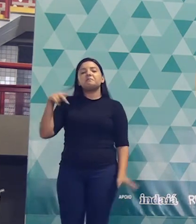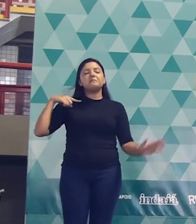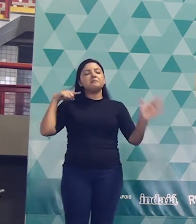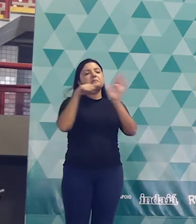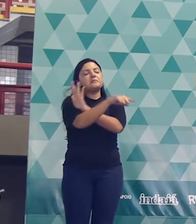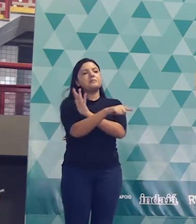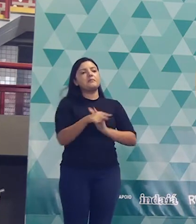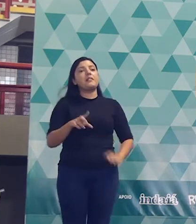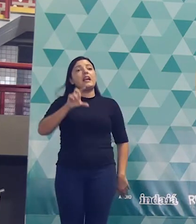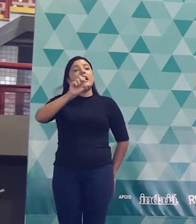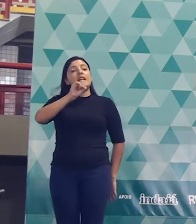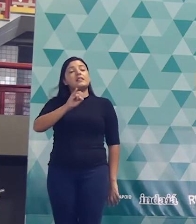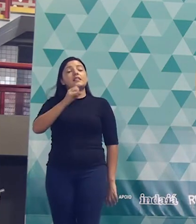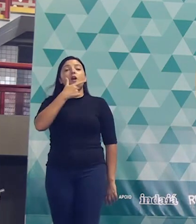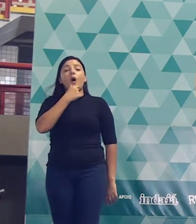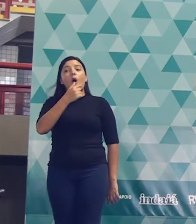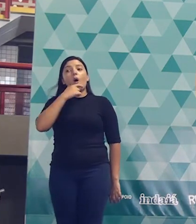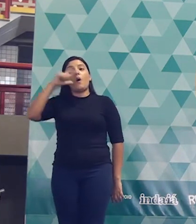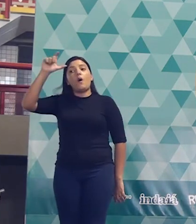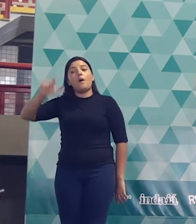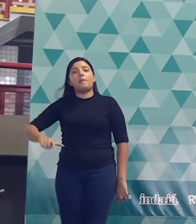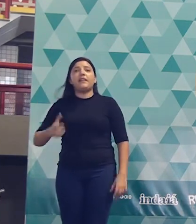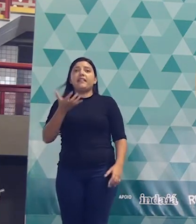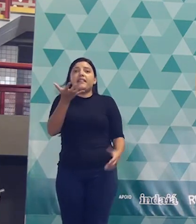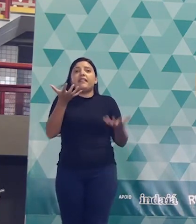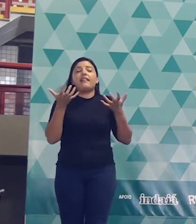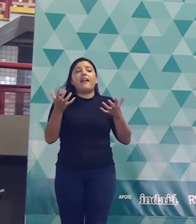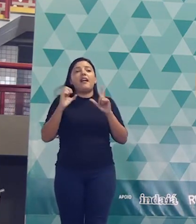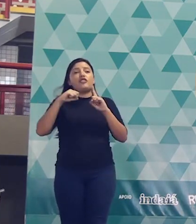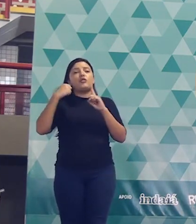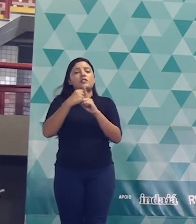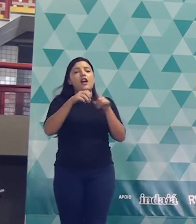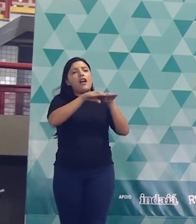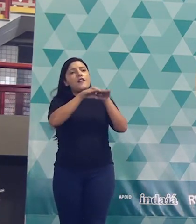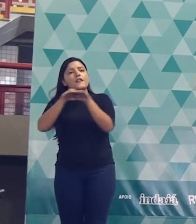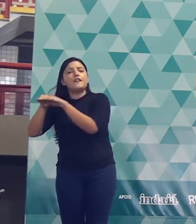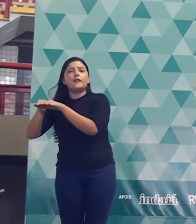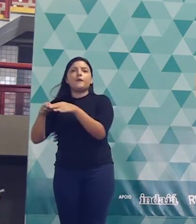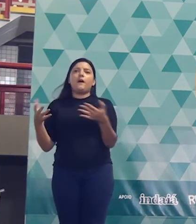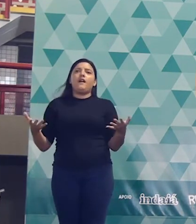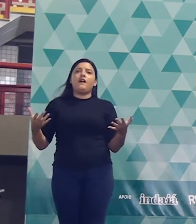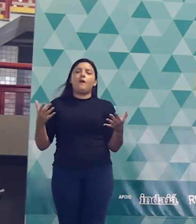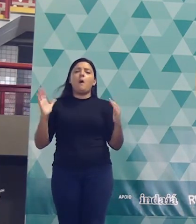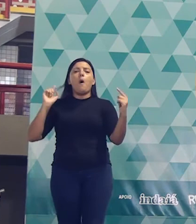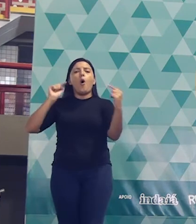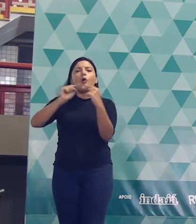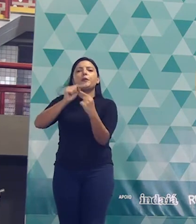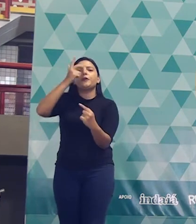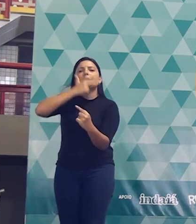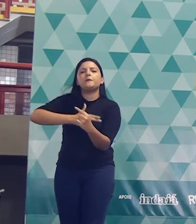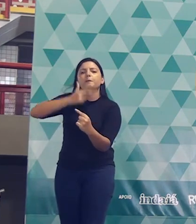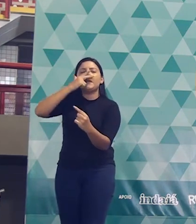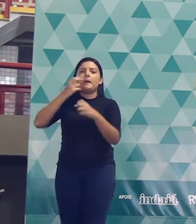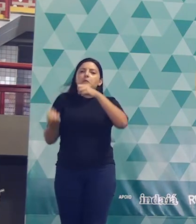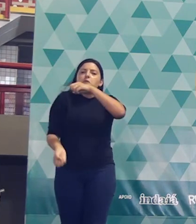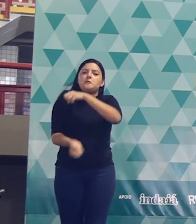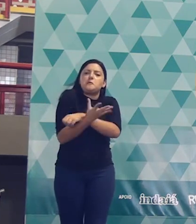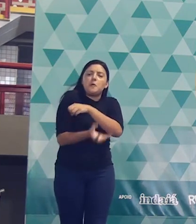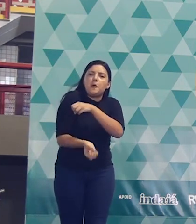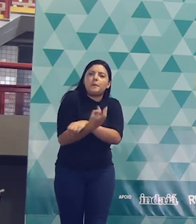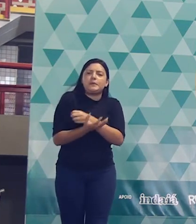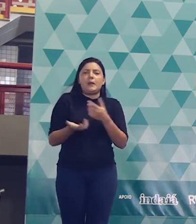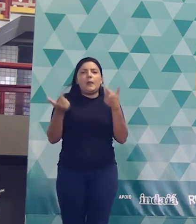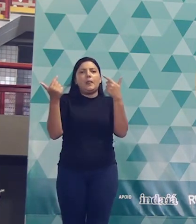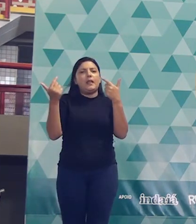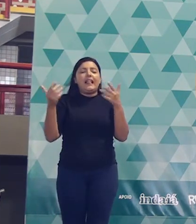o Drummond está sugerindo uma sociedade que todo mundo é igual, todo mundo caminha junto, sem corrupção, porque corrupção acaba com